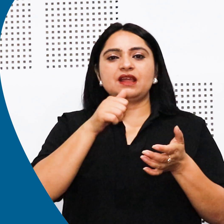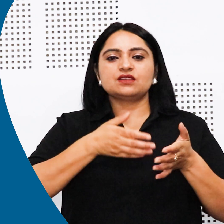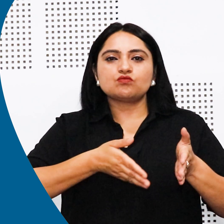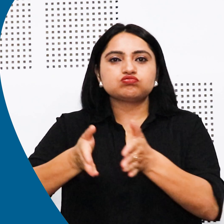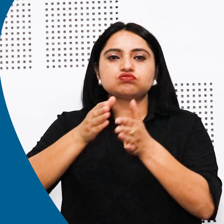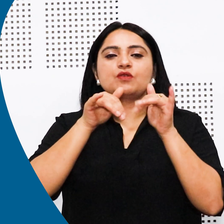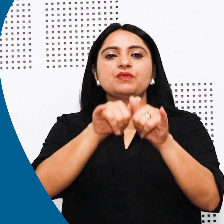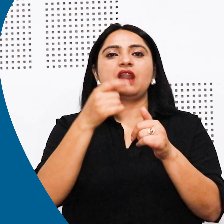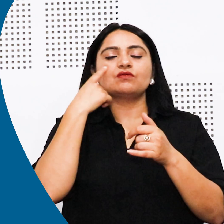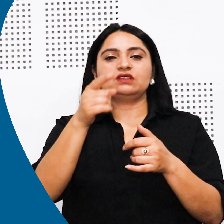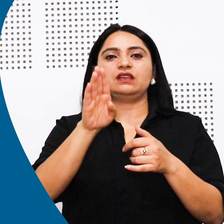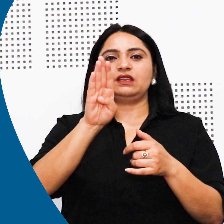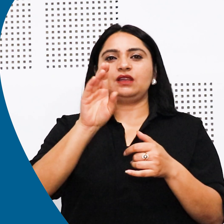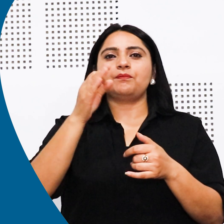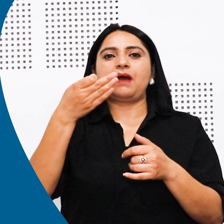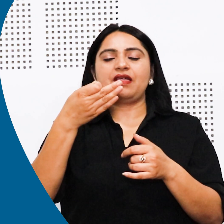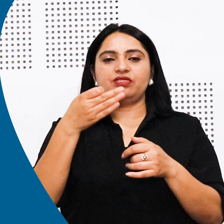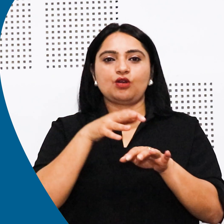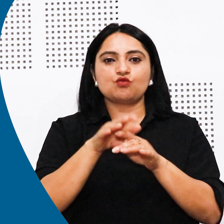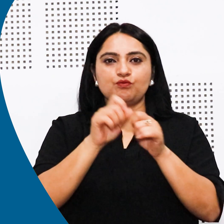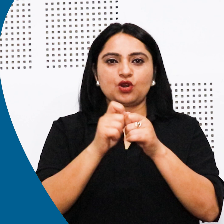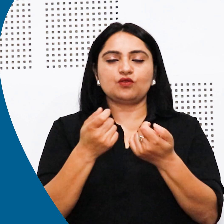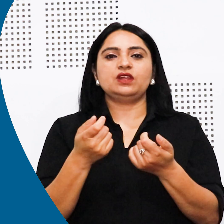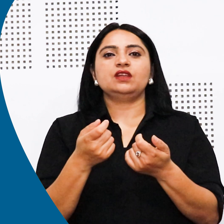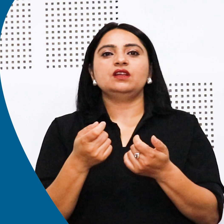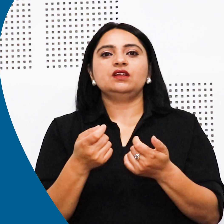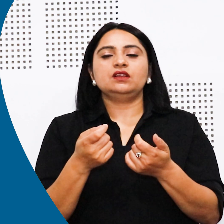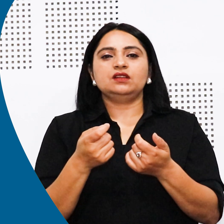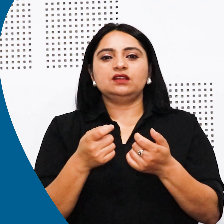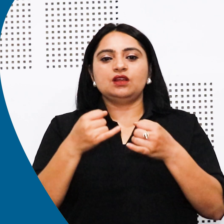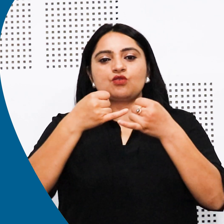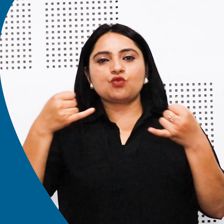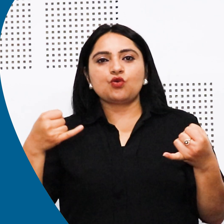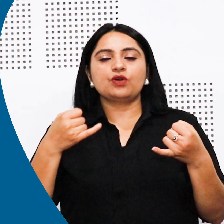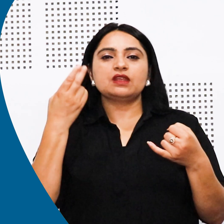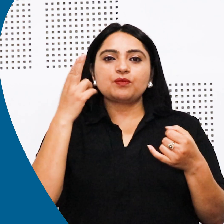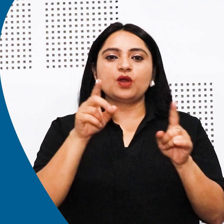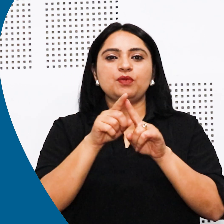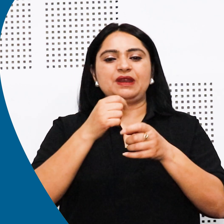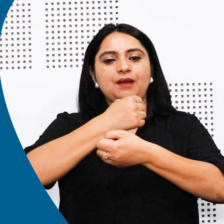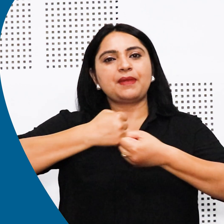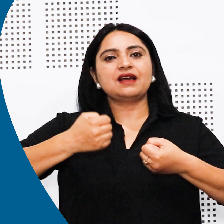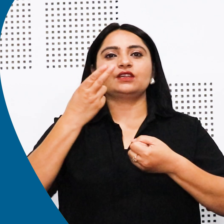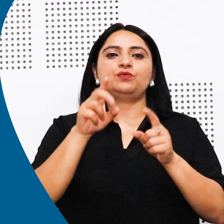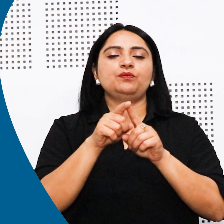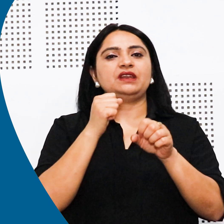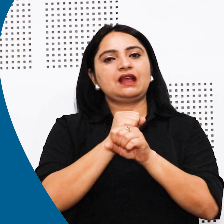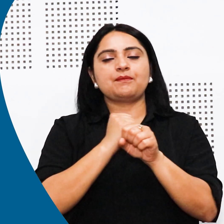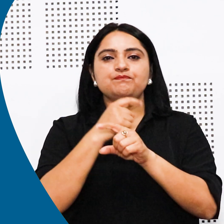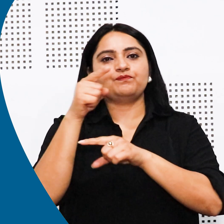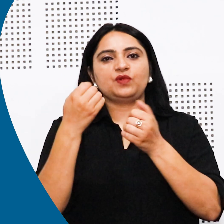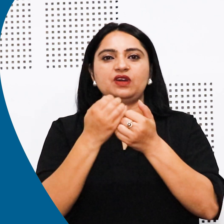अब बाँधहरू भएन, अब सकेसम्म बाँसको प्लानिङहरू भएन, अब डोरी लिएर भए पनि बाँधेरसम्म भए पनि भइरहेको